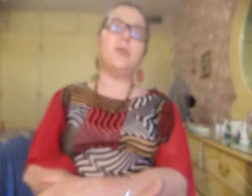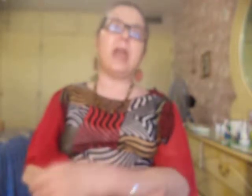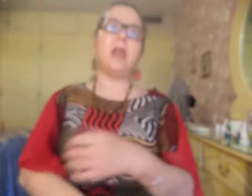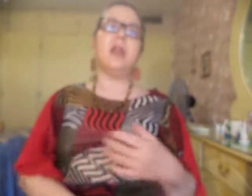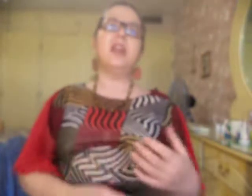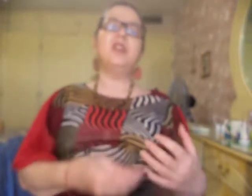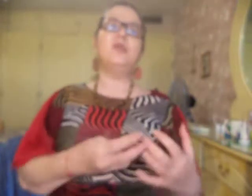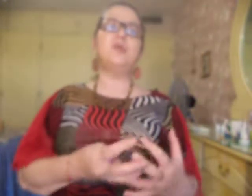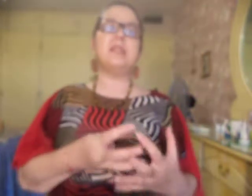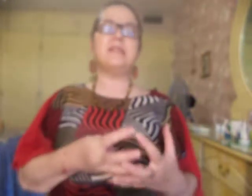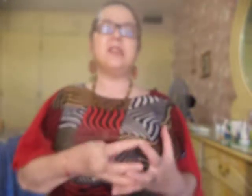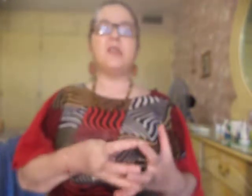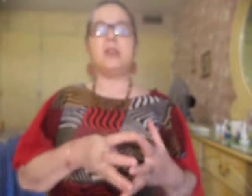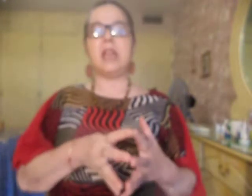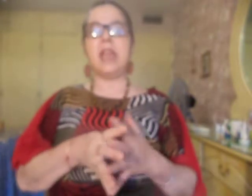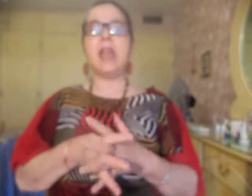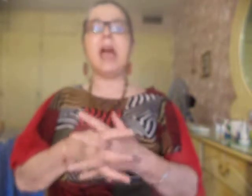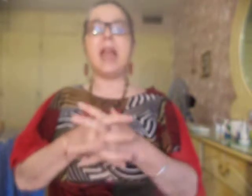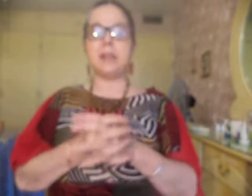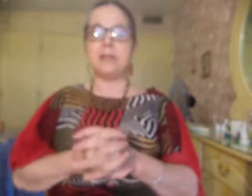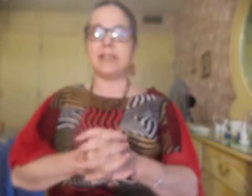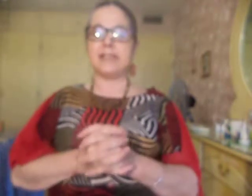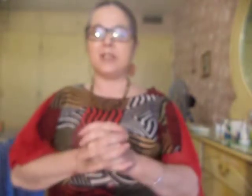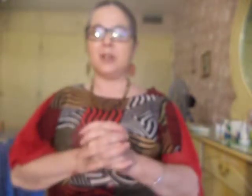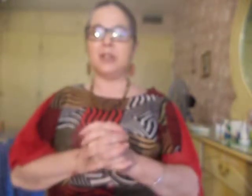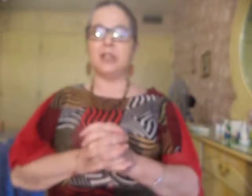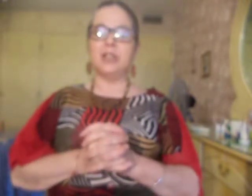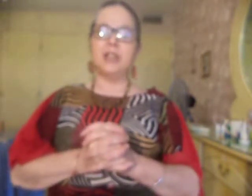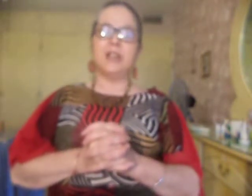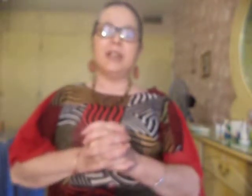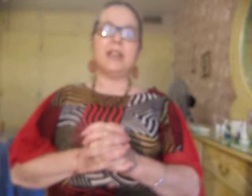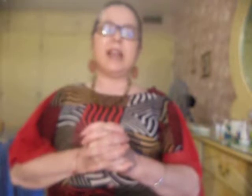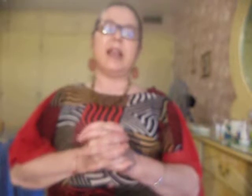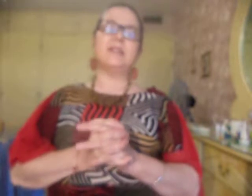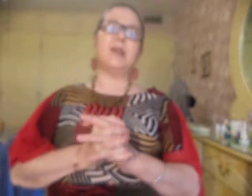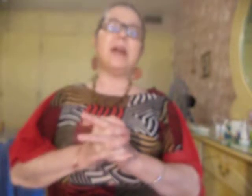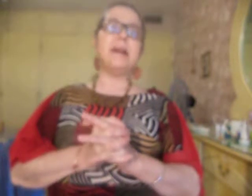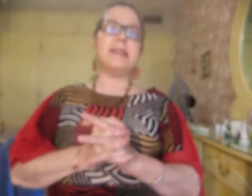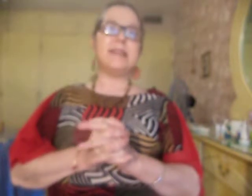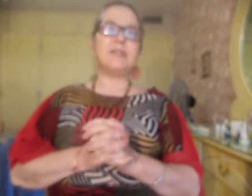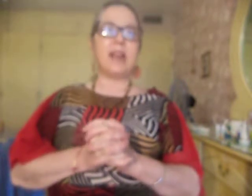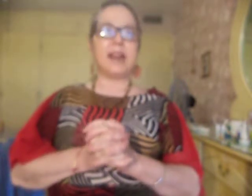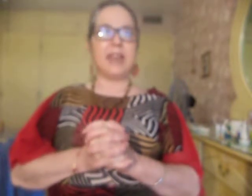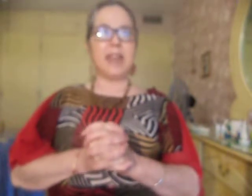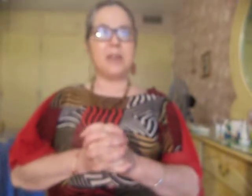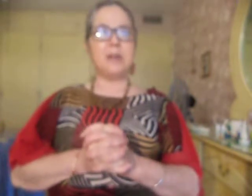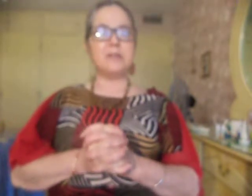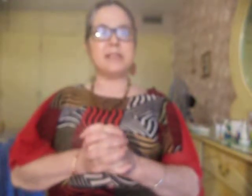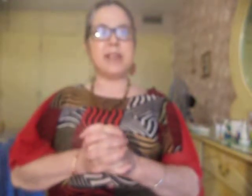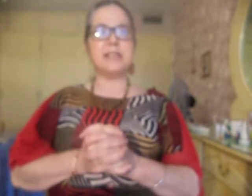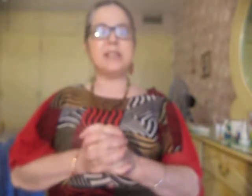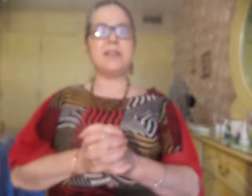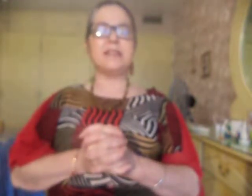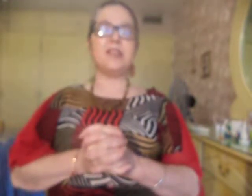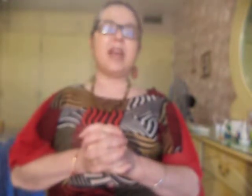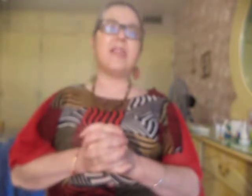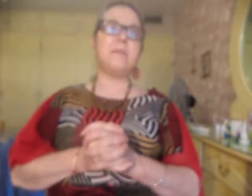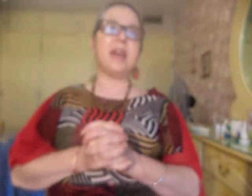sobre nutrición y alimentación. ¿Qué tal? Soy la maestra, soy la reina Jaime González, nivelación académica